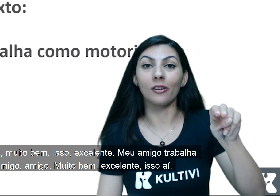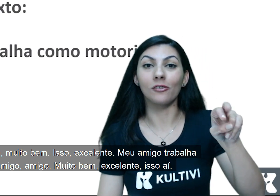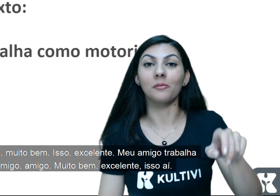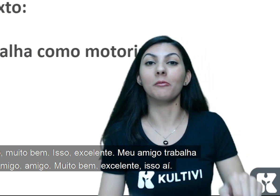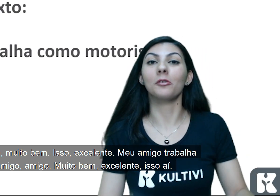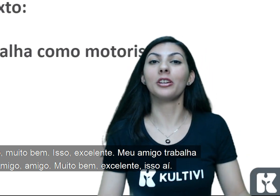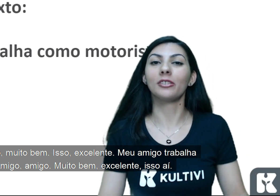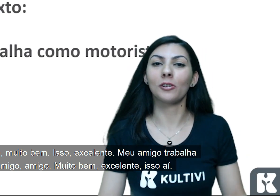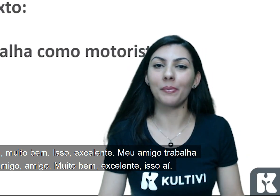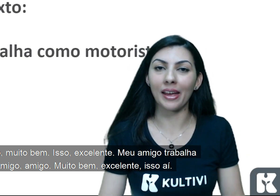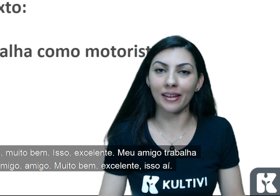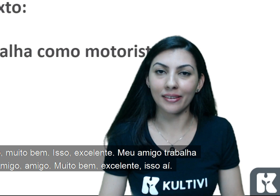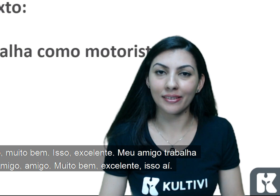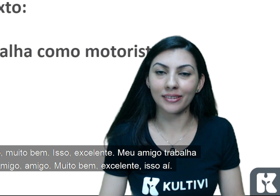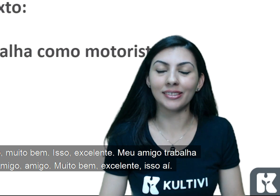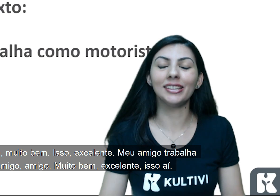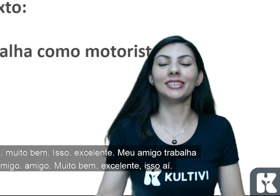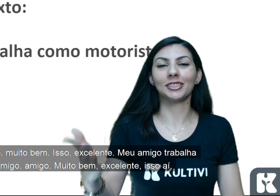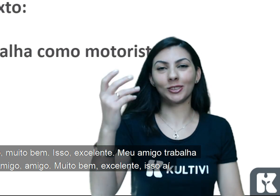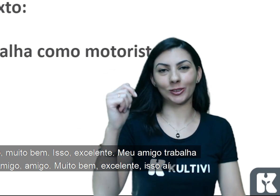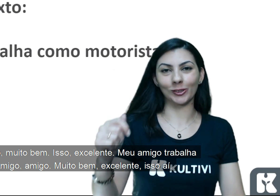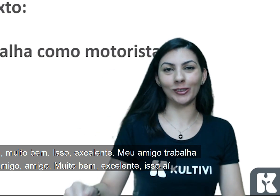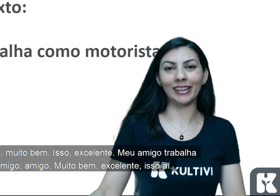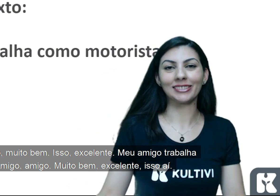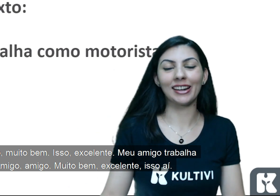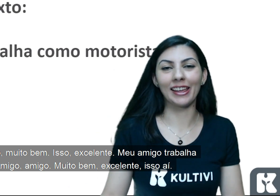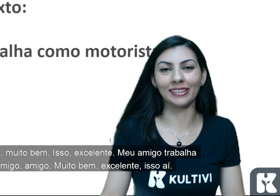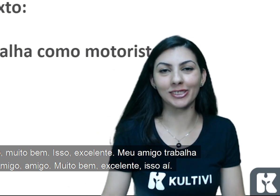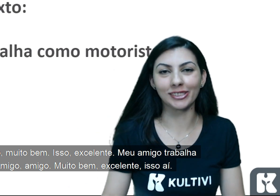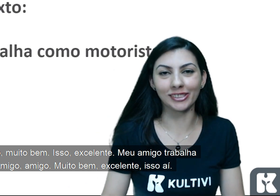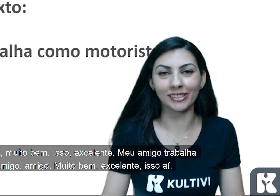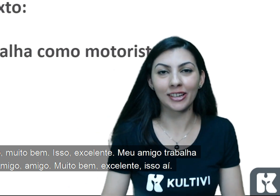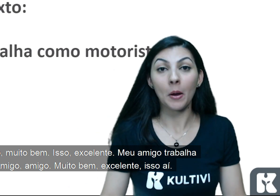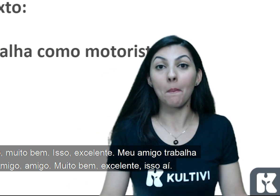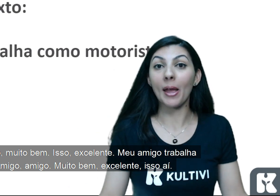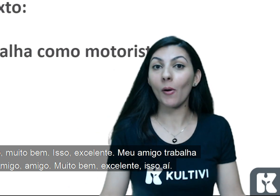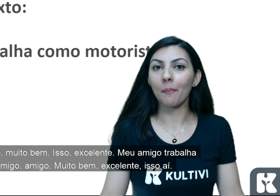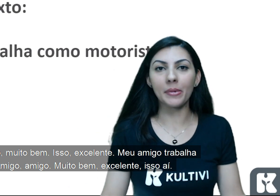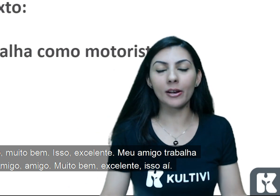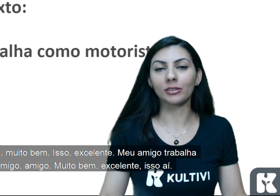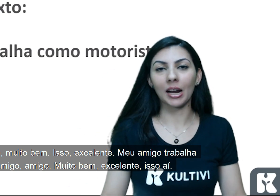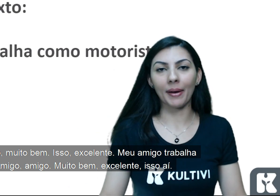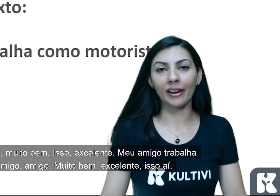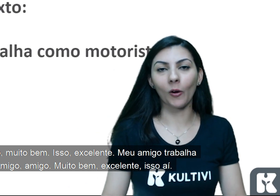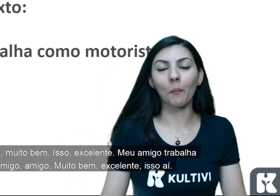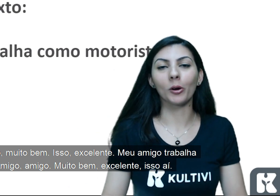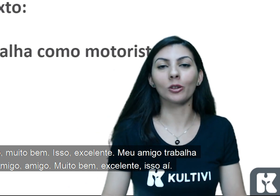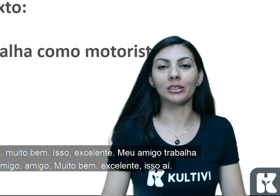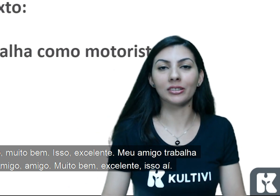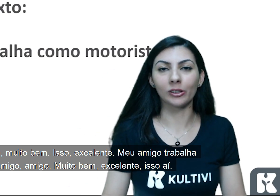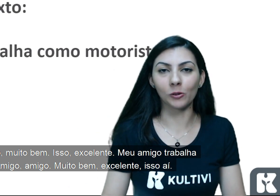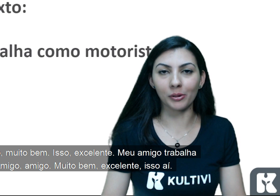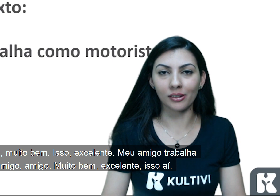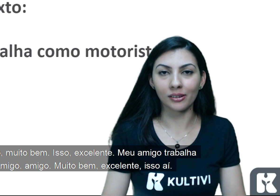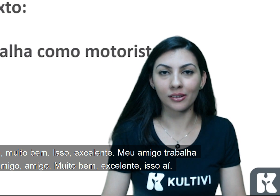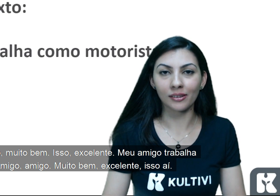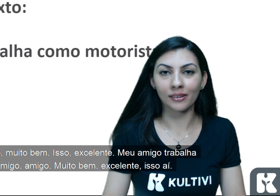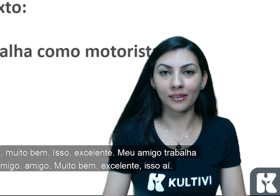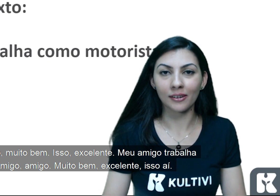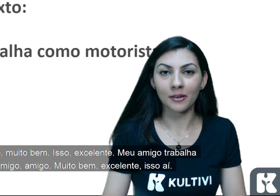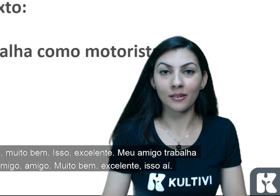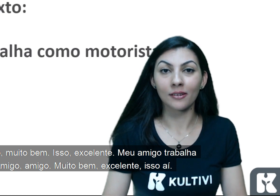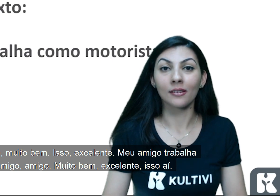Irmão! Muito bem! Isso! Excelente! Meu amigo trabalha como motorista de Uber.